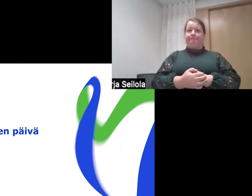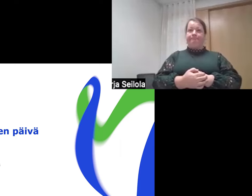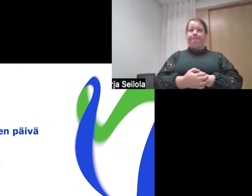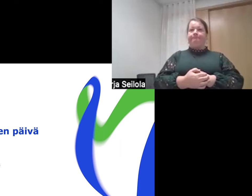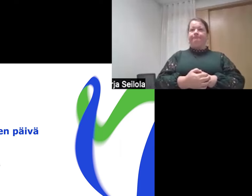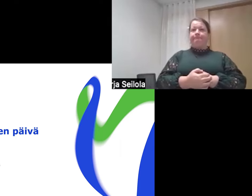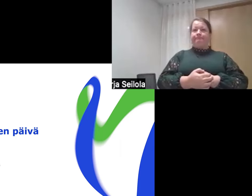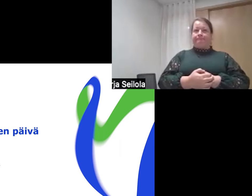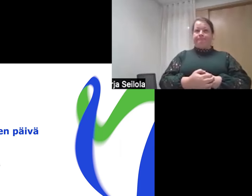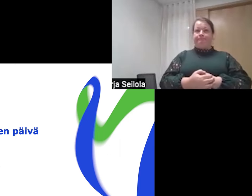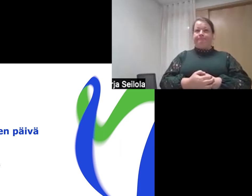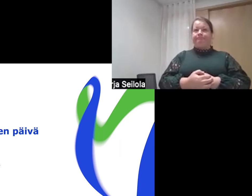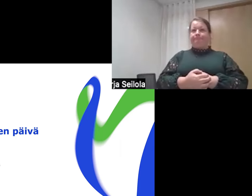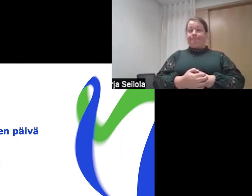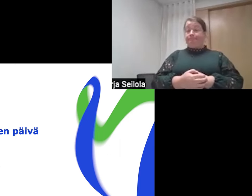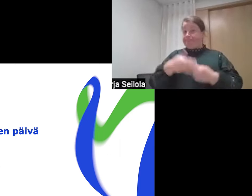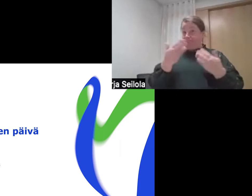opetuksessa siis tulee ehdottomasti parantaa.